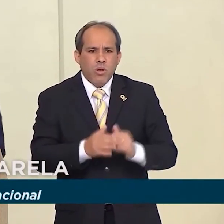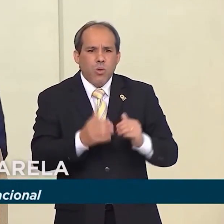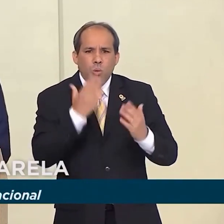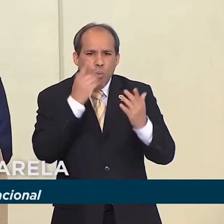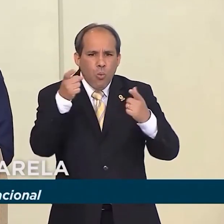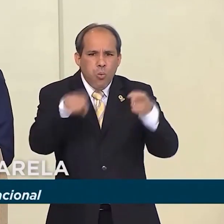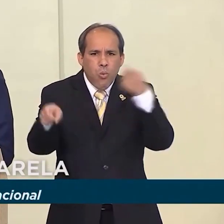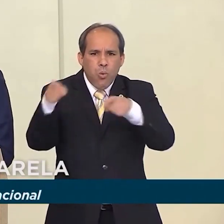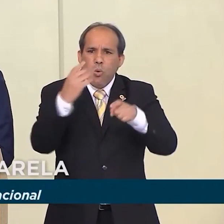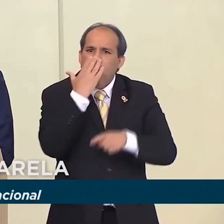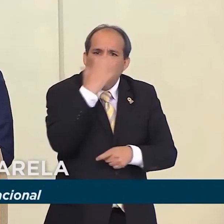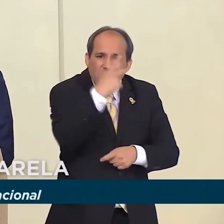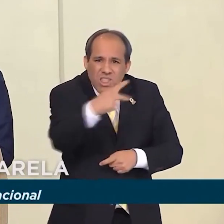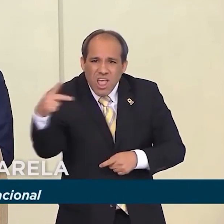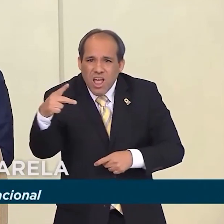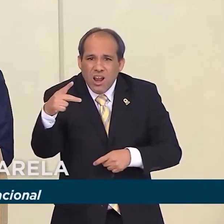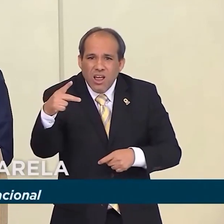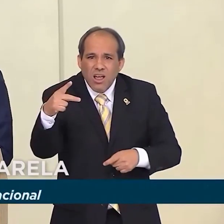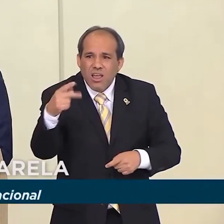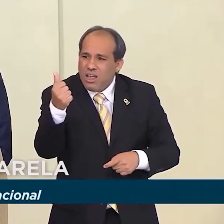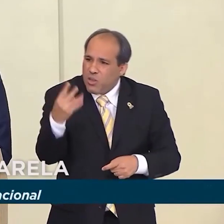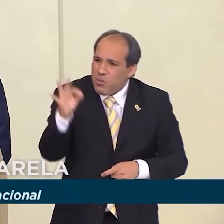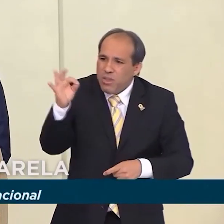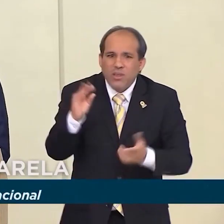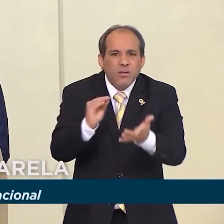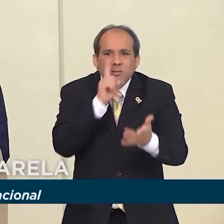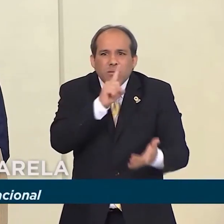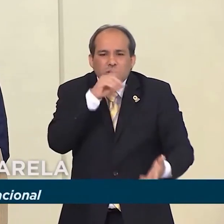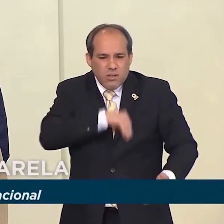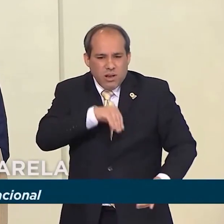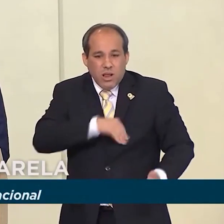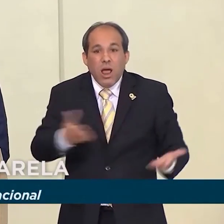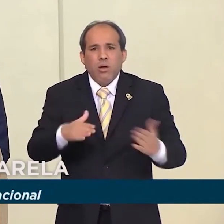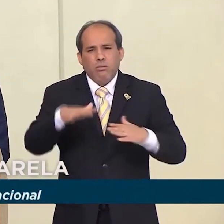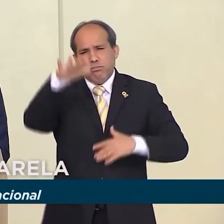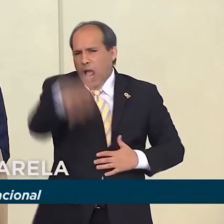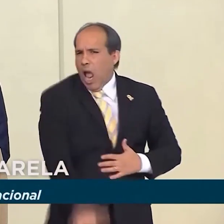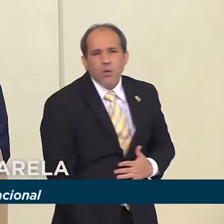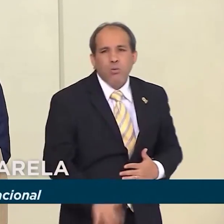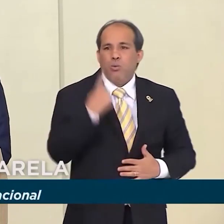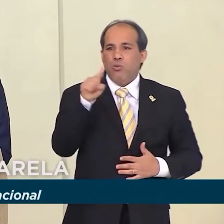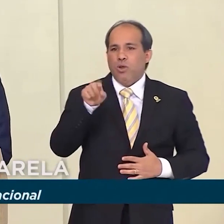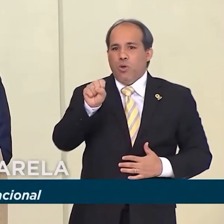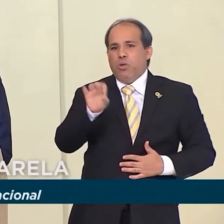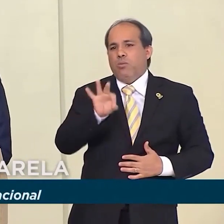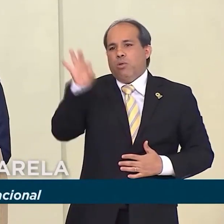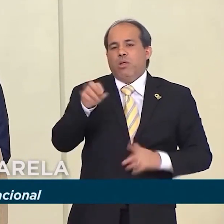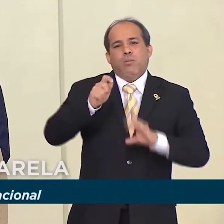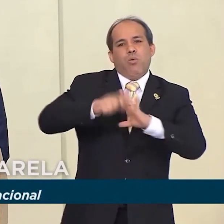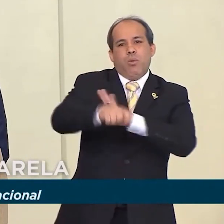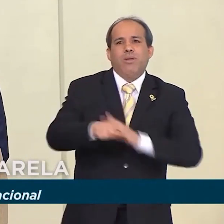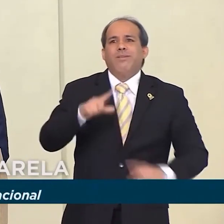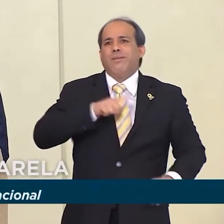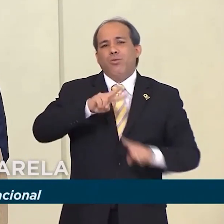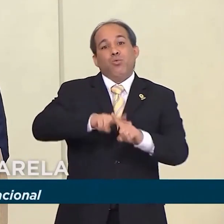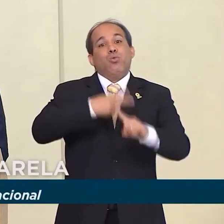precisa 14% ao mês? Hoje está em 1,8% ao mês. E nós temos mais do